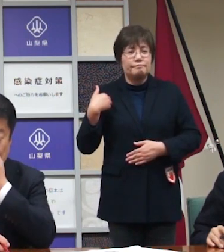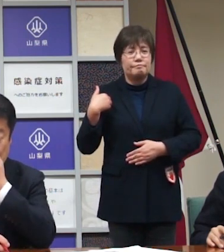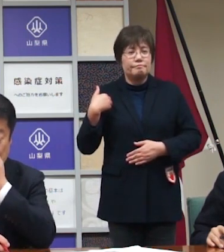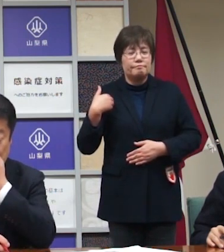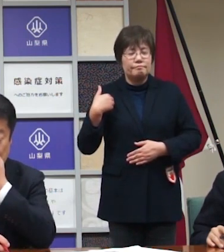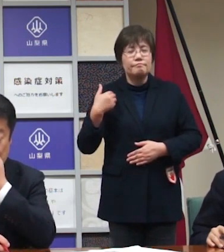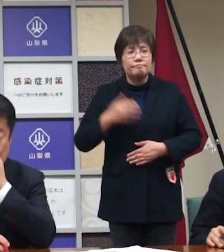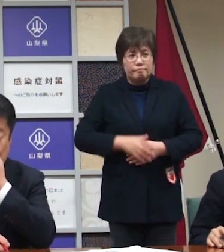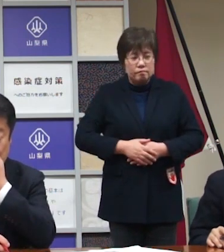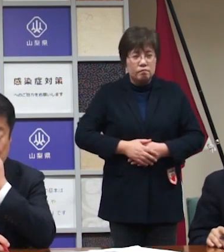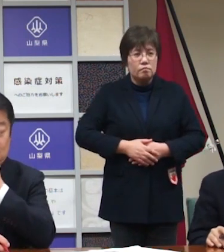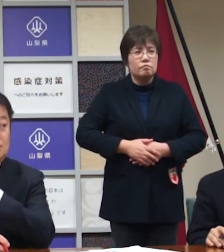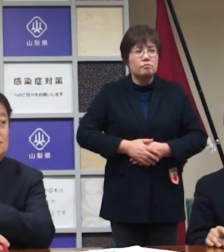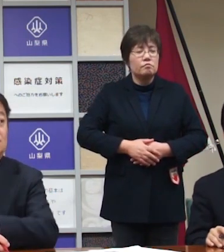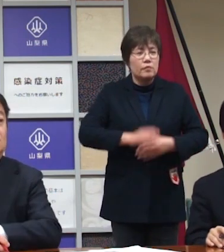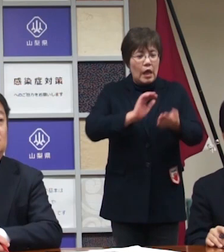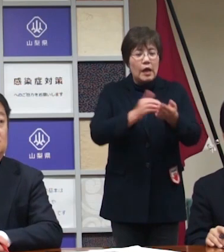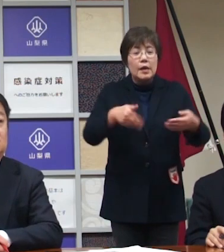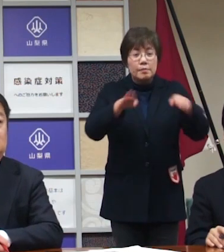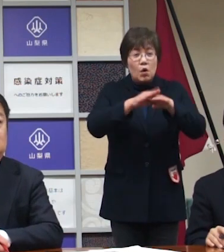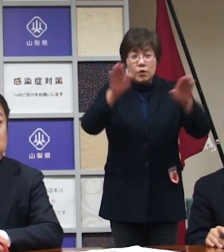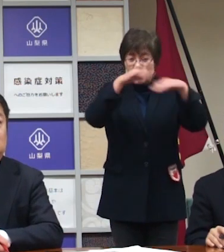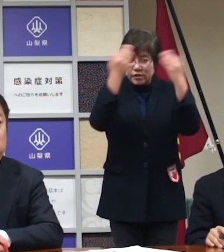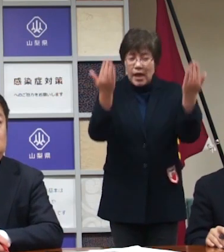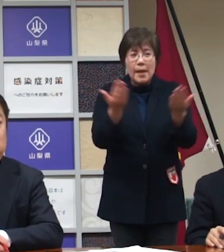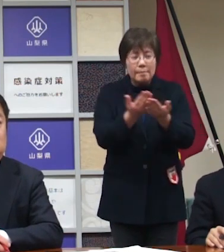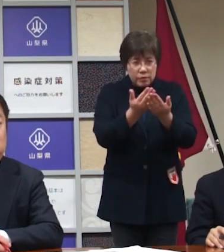全ての医療機関が CT 持ってるわけじゃないので。